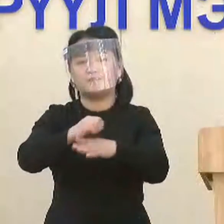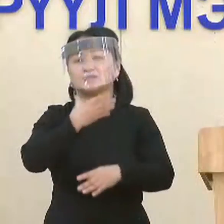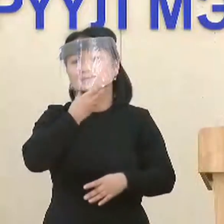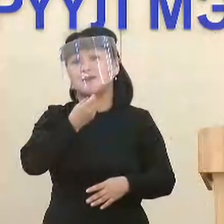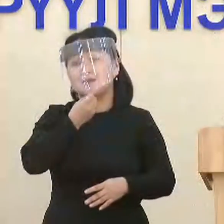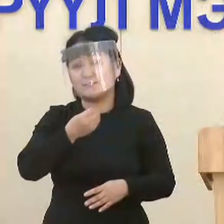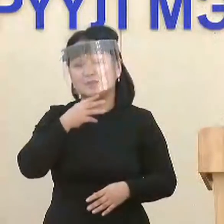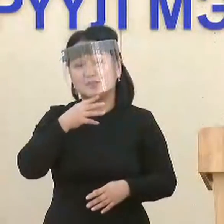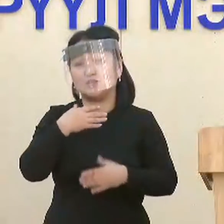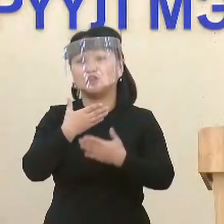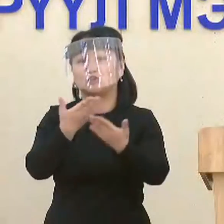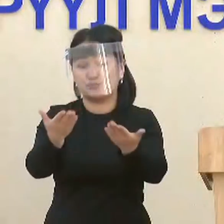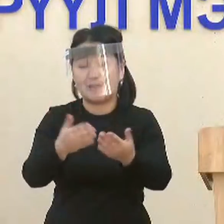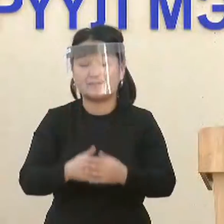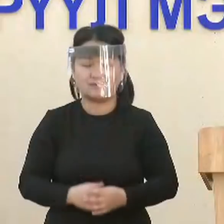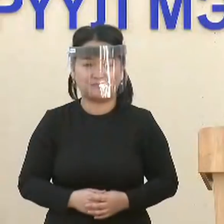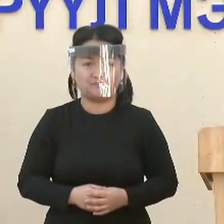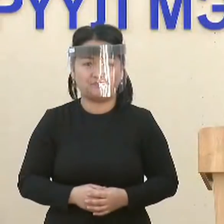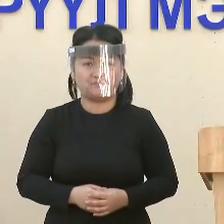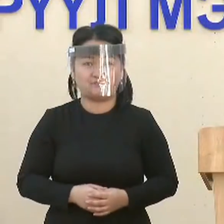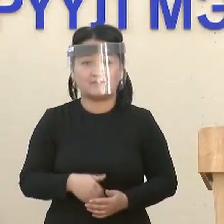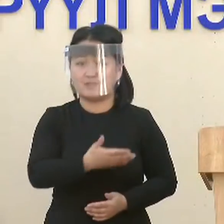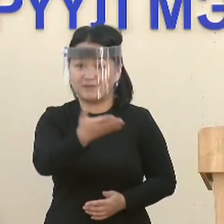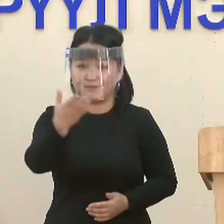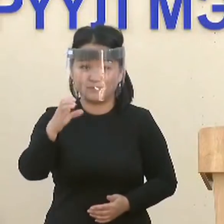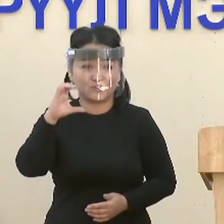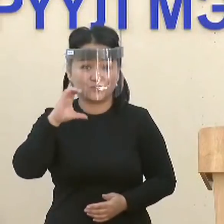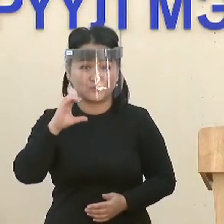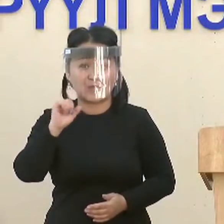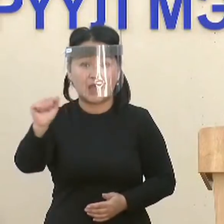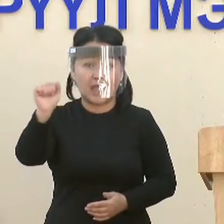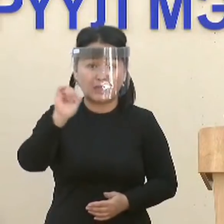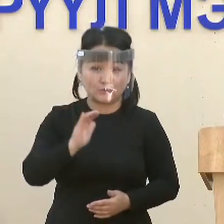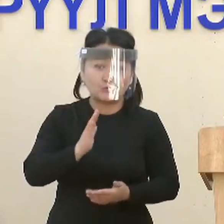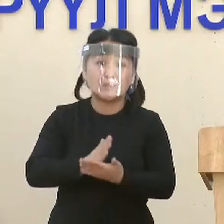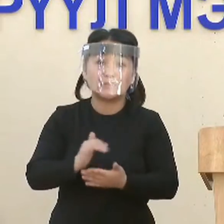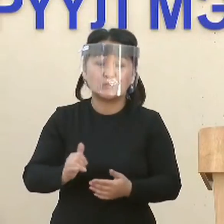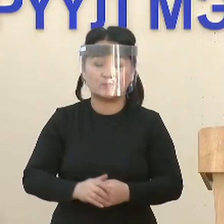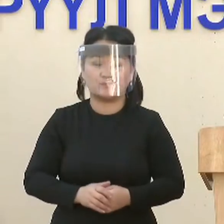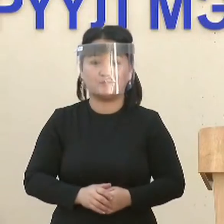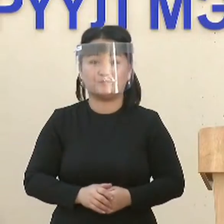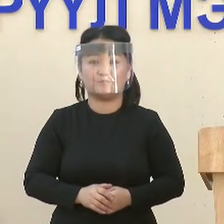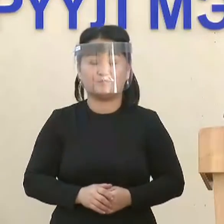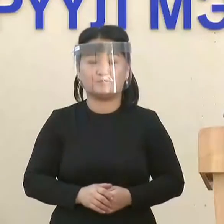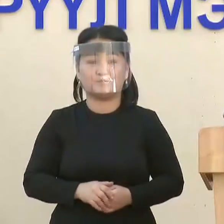бүхэнд дуулгах таатай байна. За ингээд та бүхний сонирхсан асуултанд хариулъя.